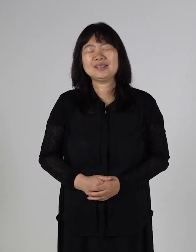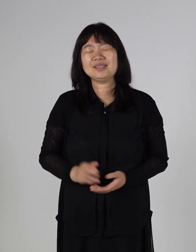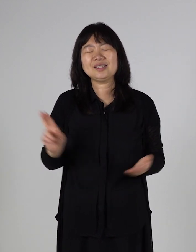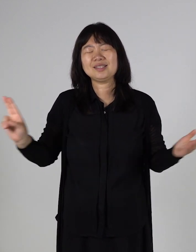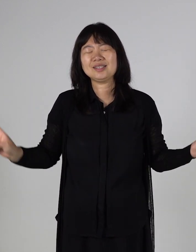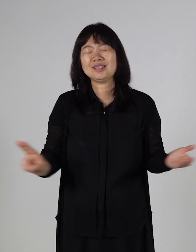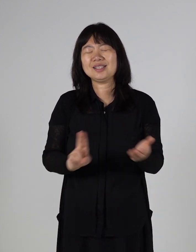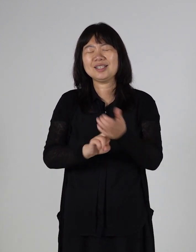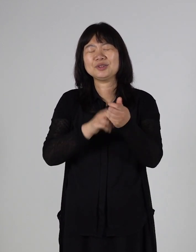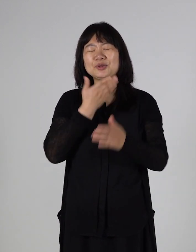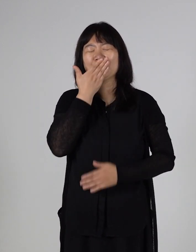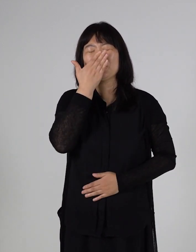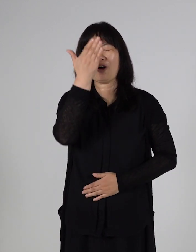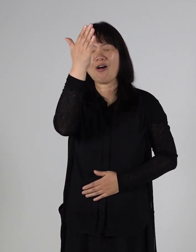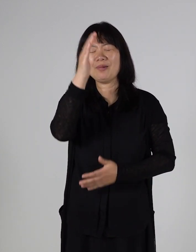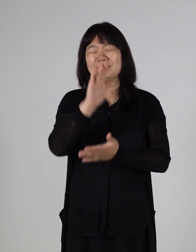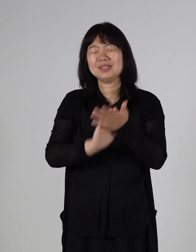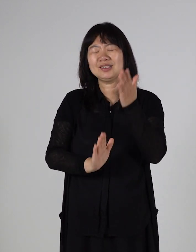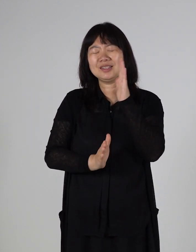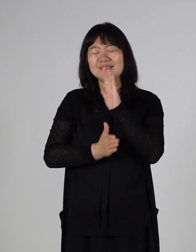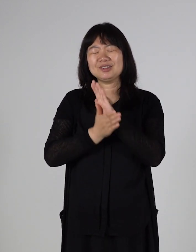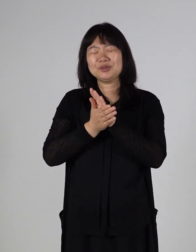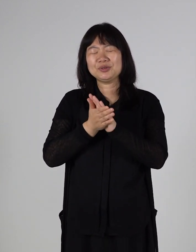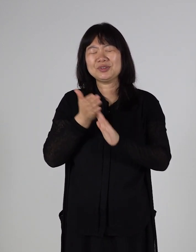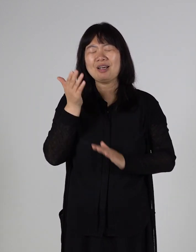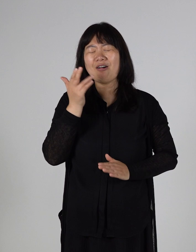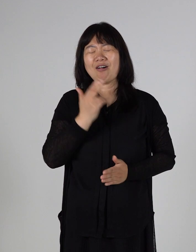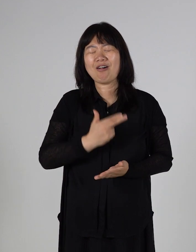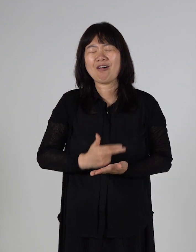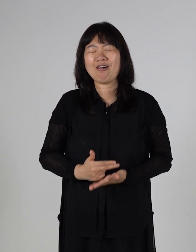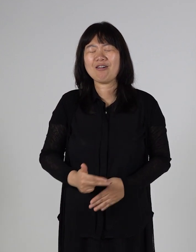가릴 수 없는 주